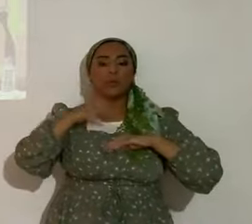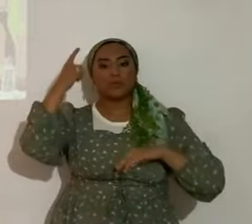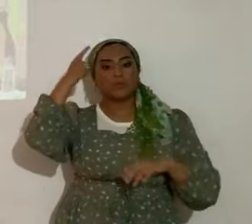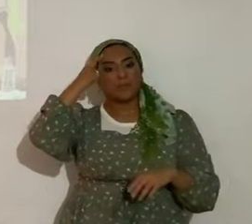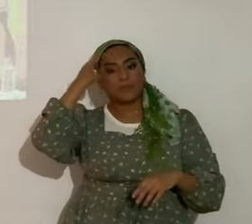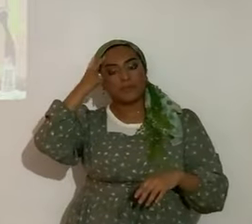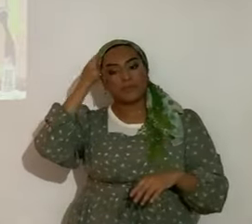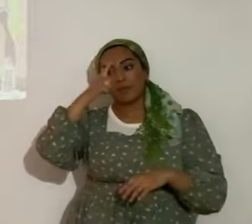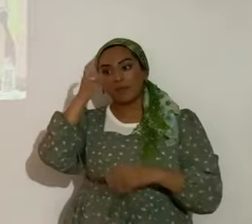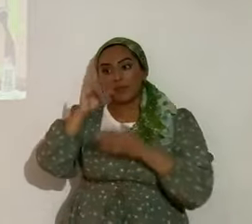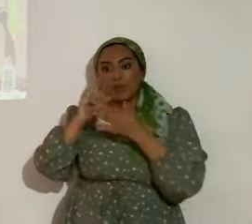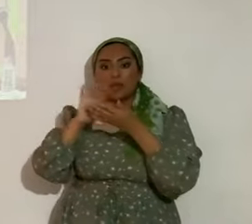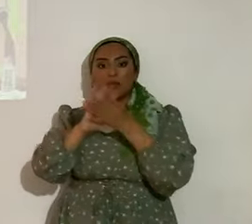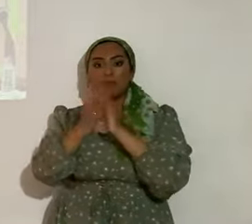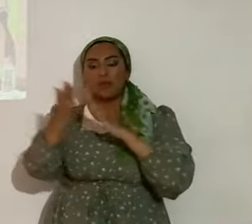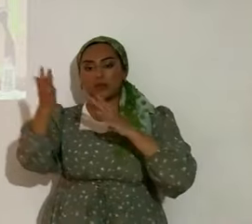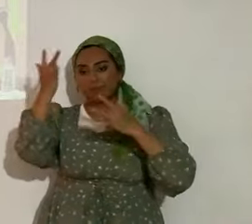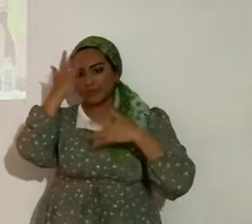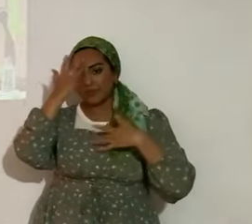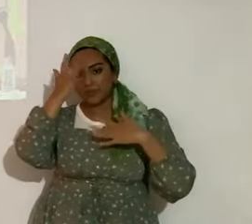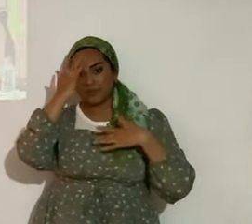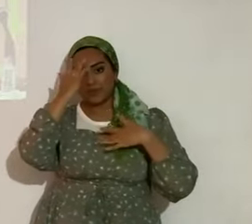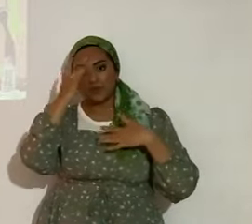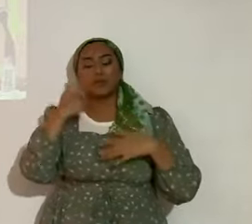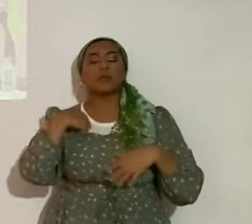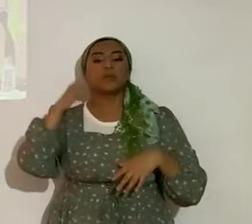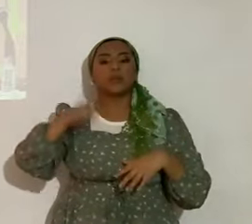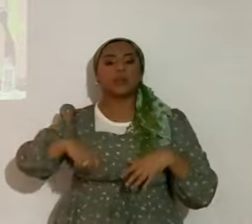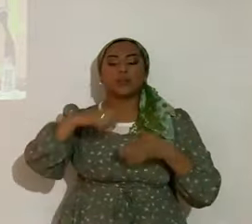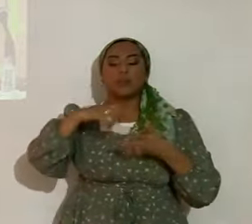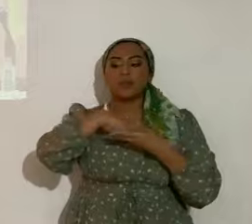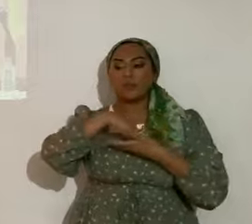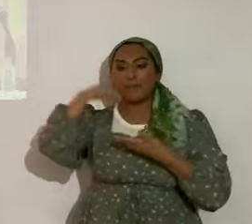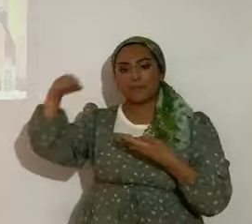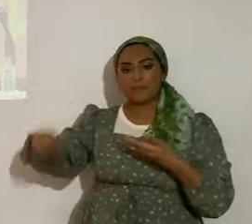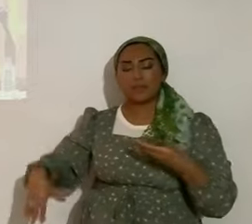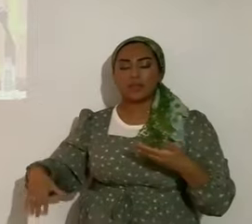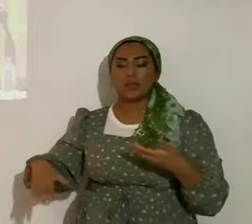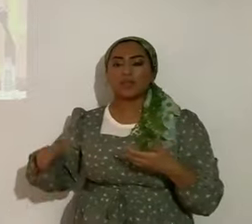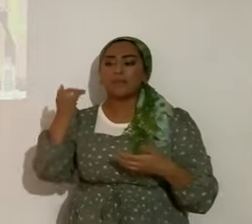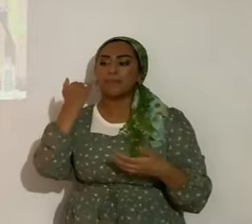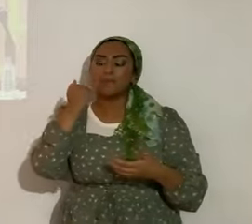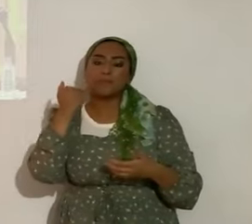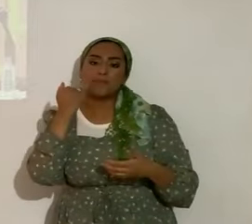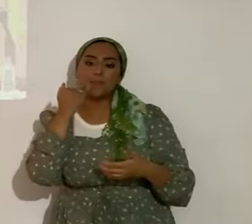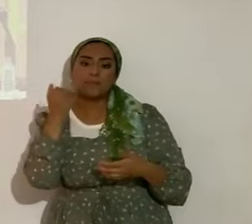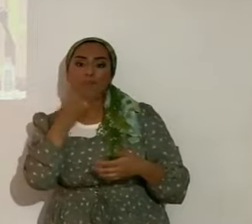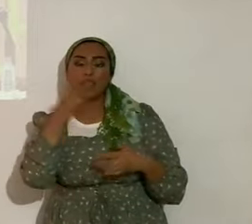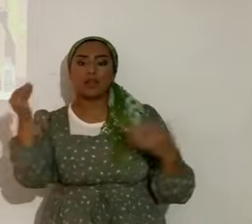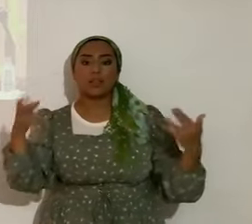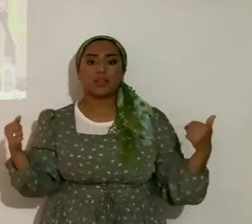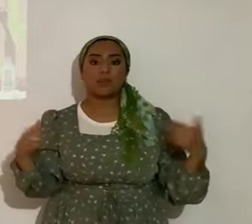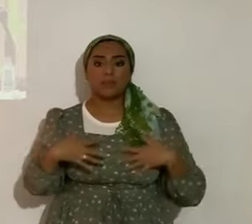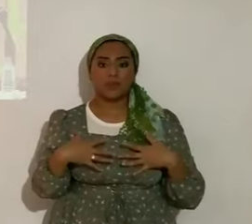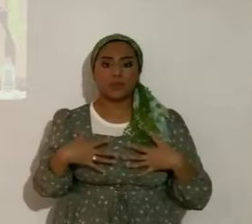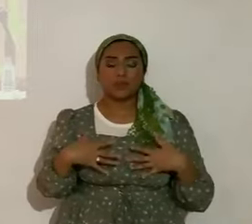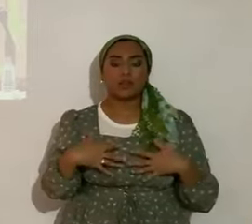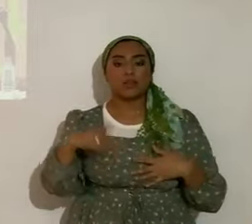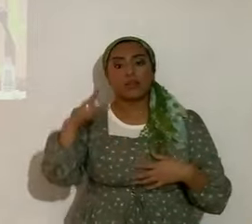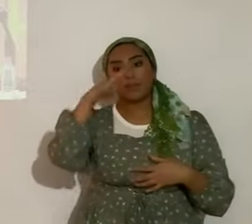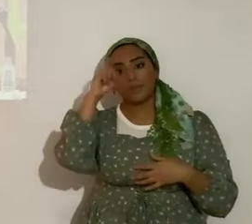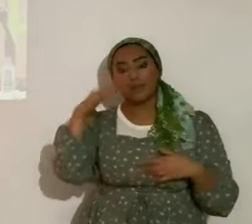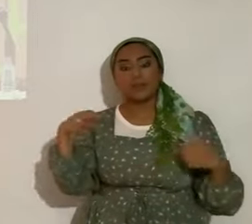eso enferma, echando fuera el resentimiento y el temor,